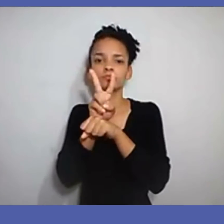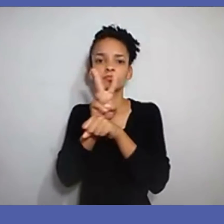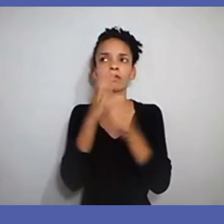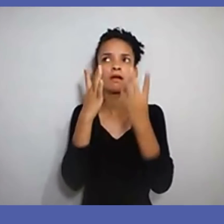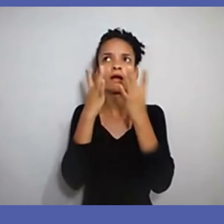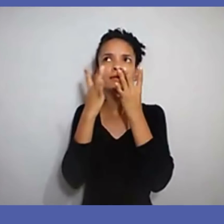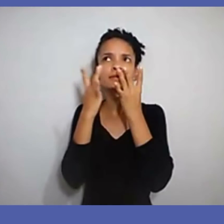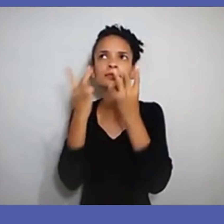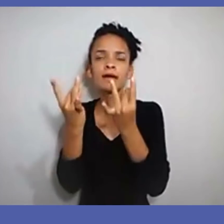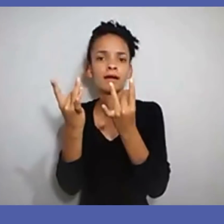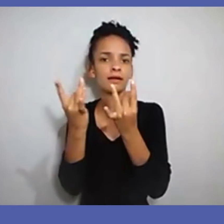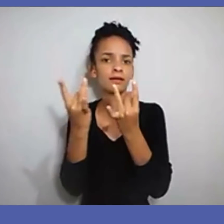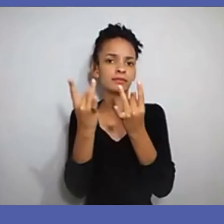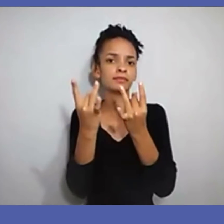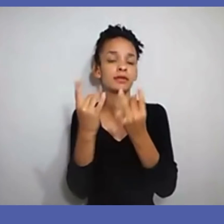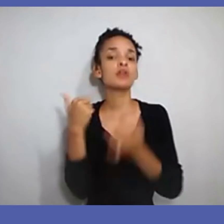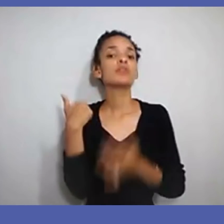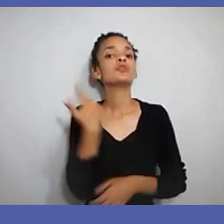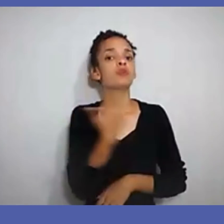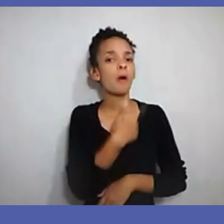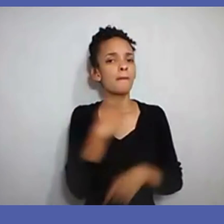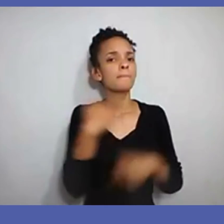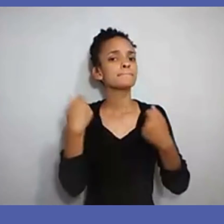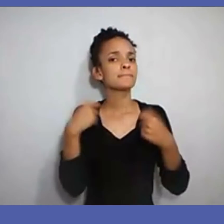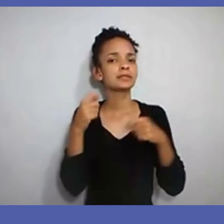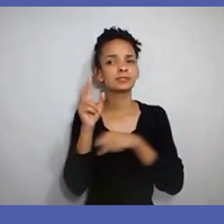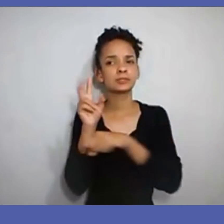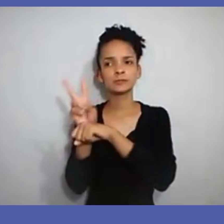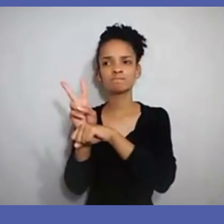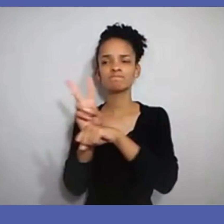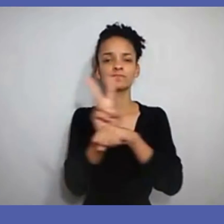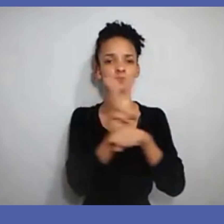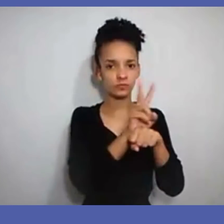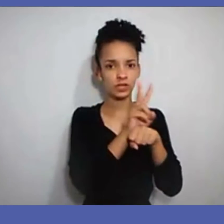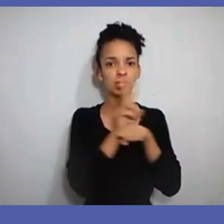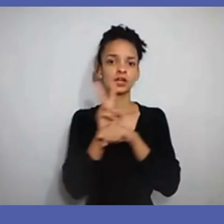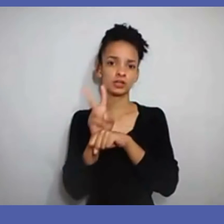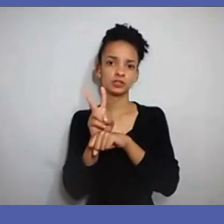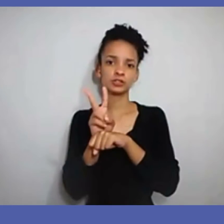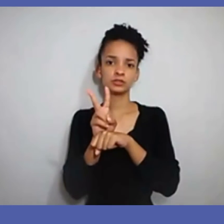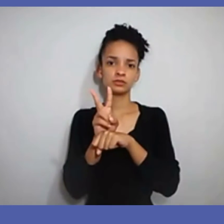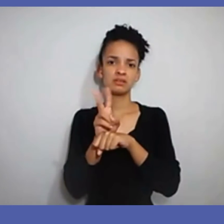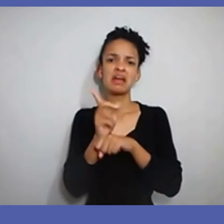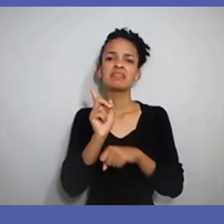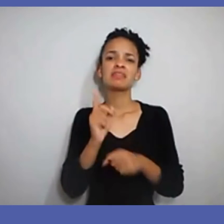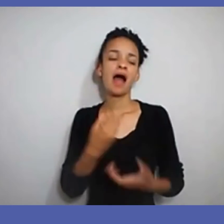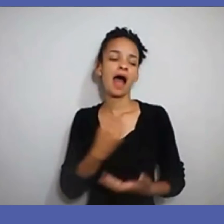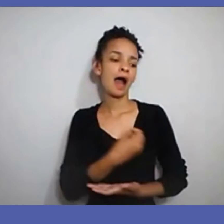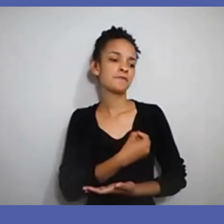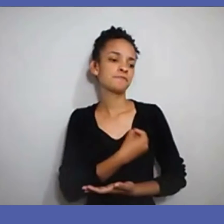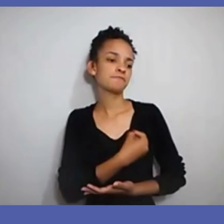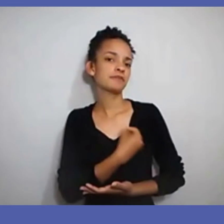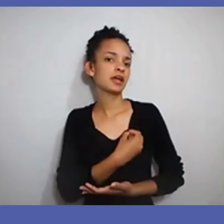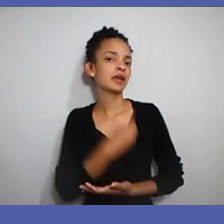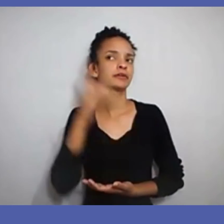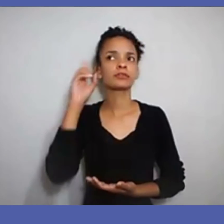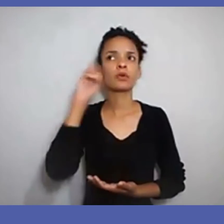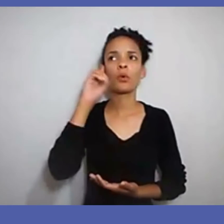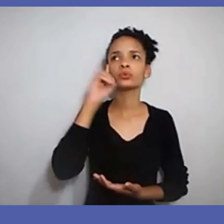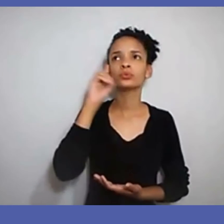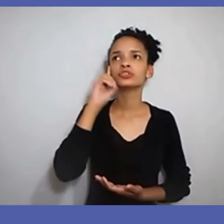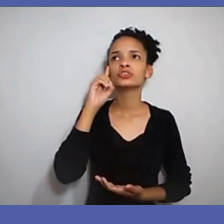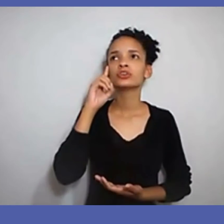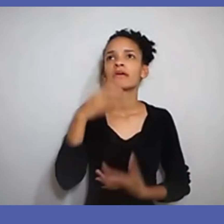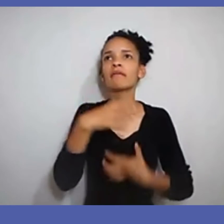devemos vigiar, não permitir, irmãos, que a rotina nos entorpeça,